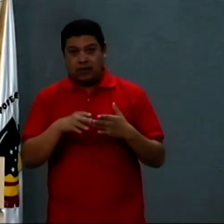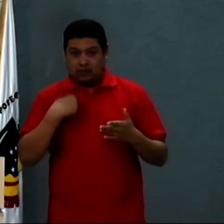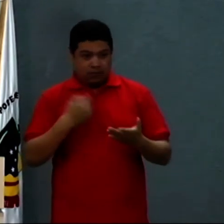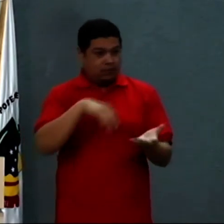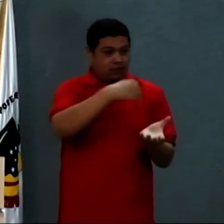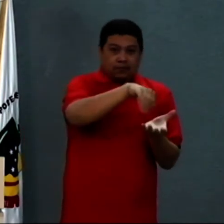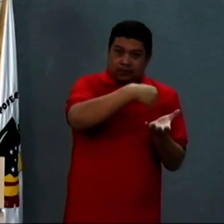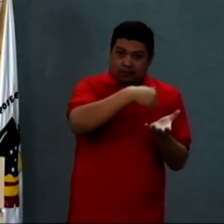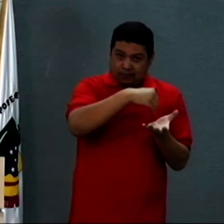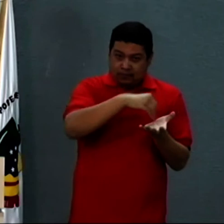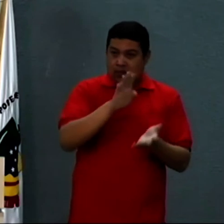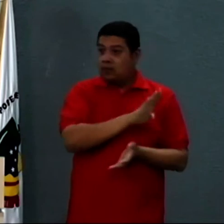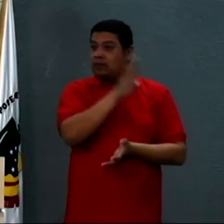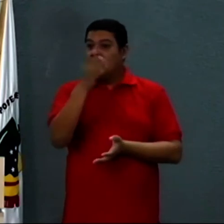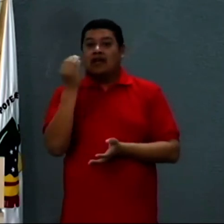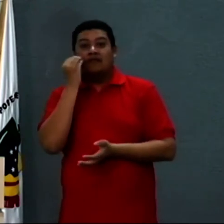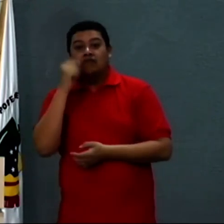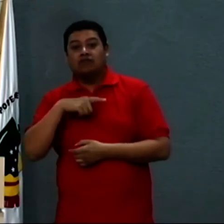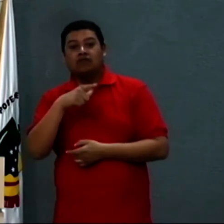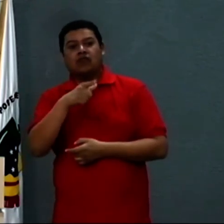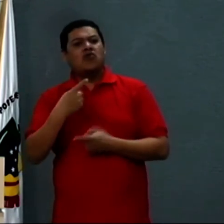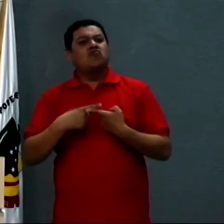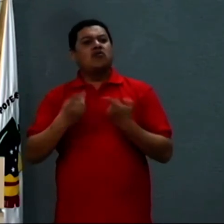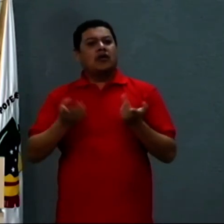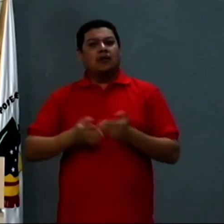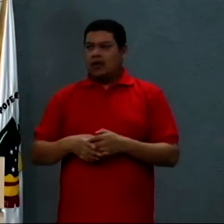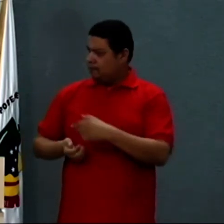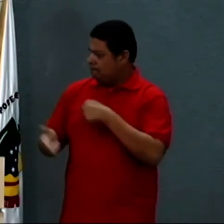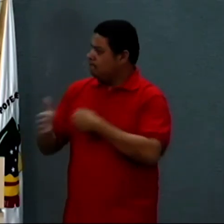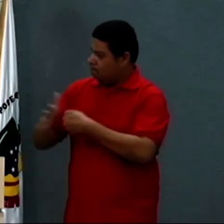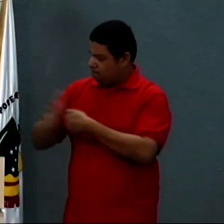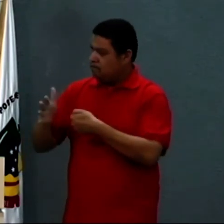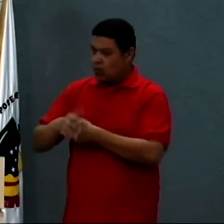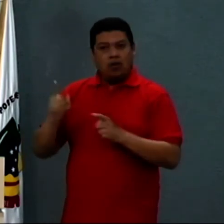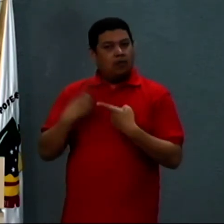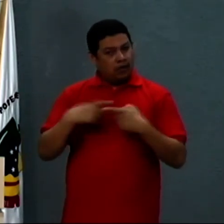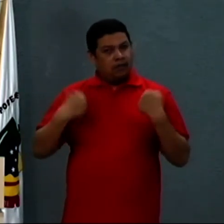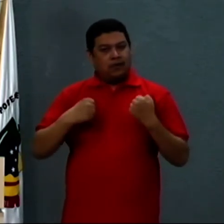engenheiro responsável, para que possa ir lá fazer uma fiscalização e cobrar esse trabalho que é necessário.